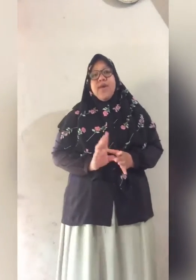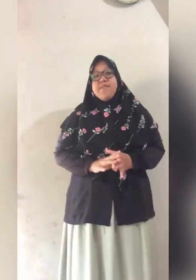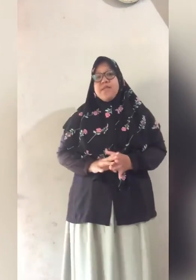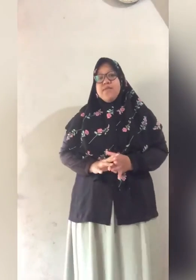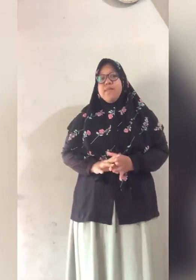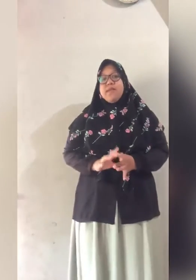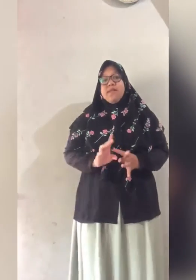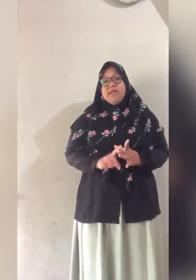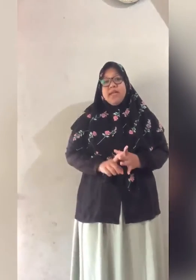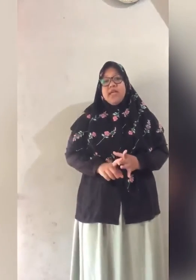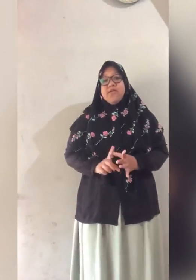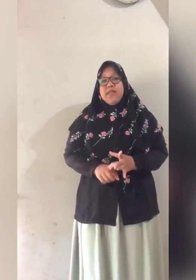bisa juga menjadi isolator.